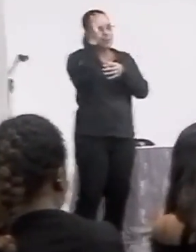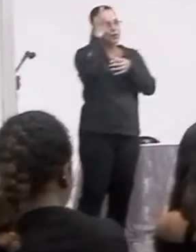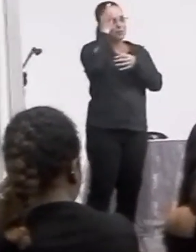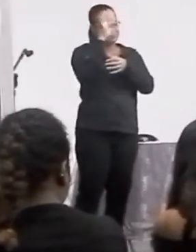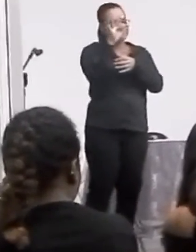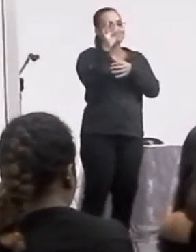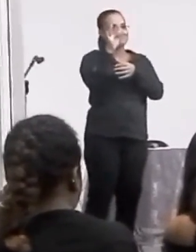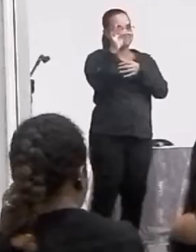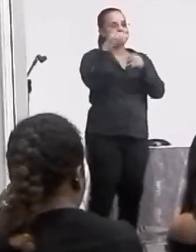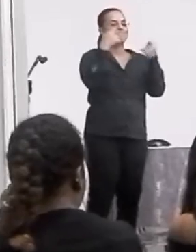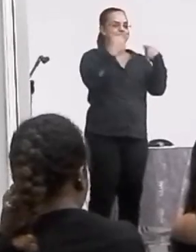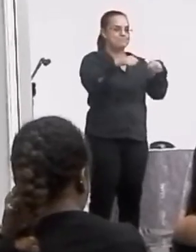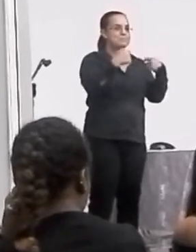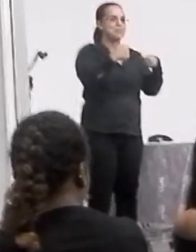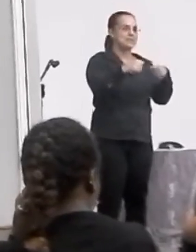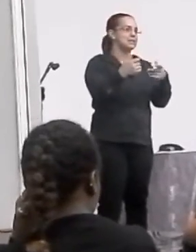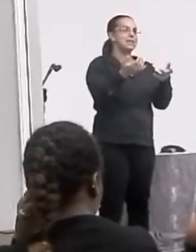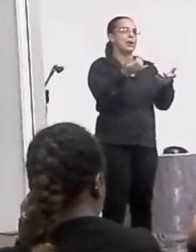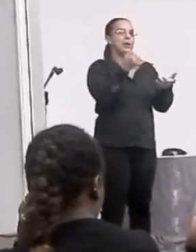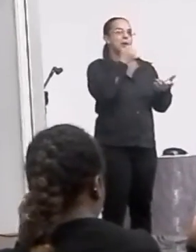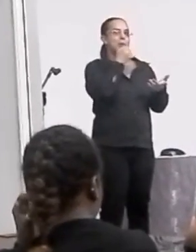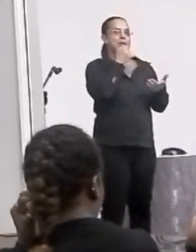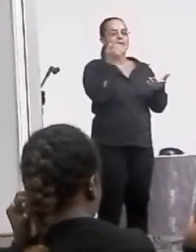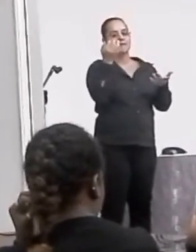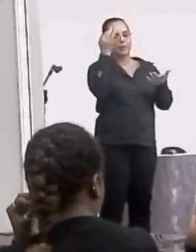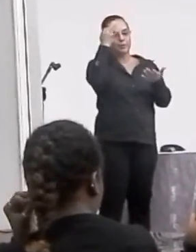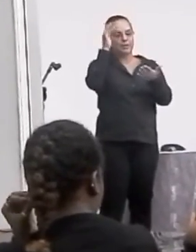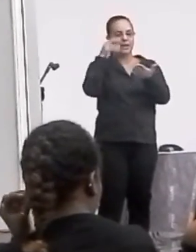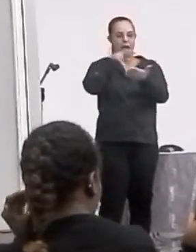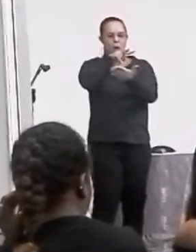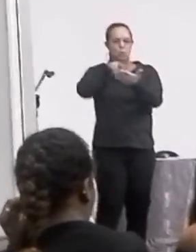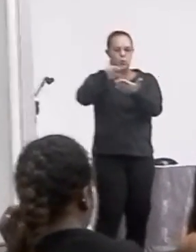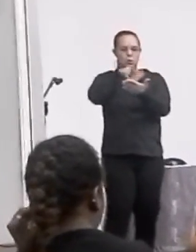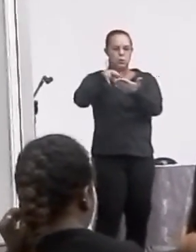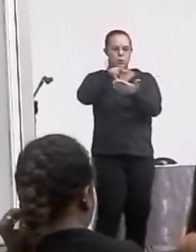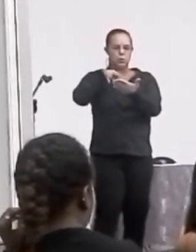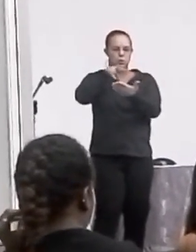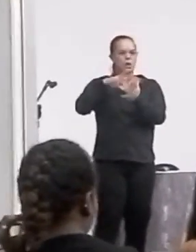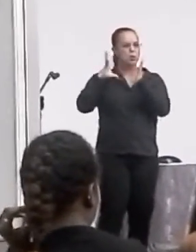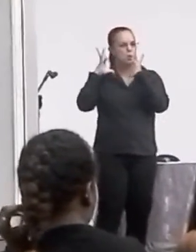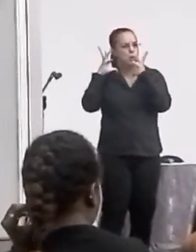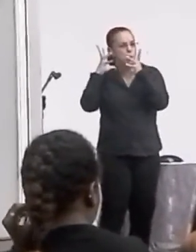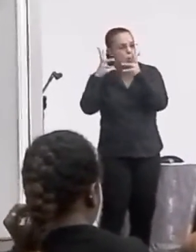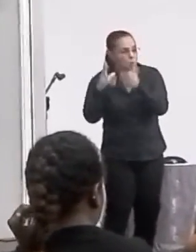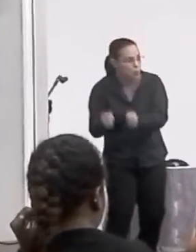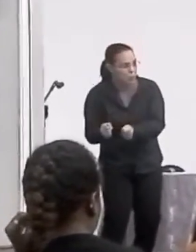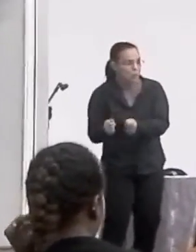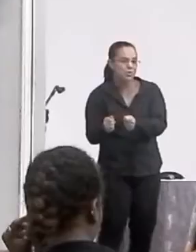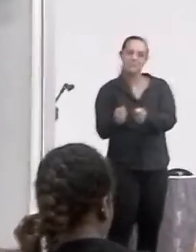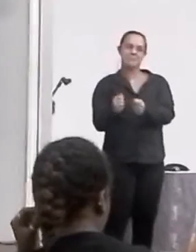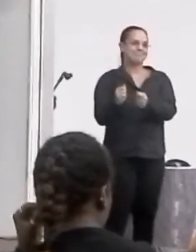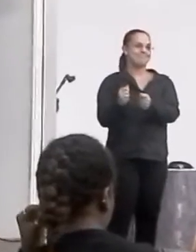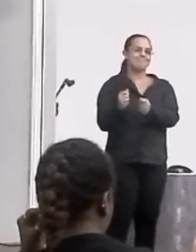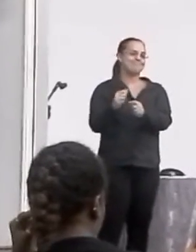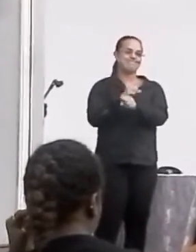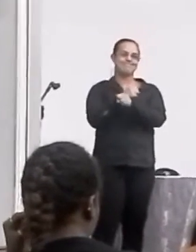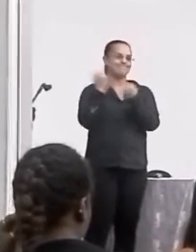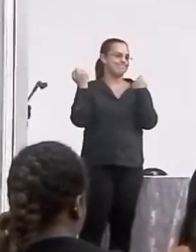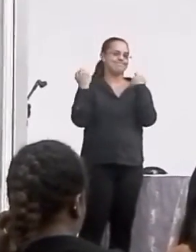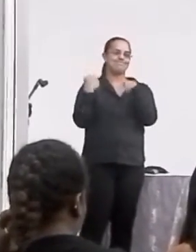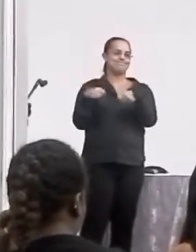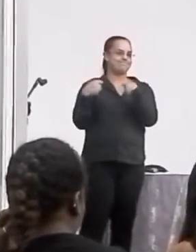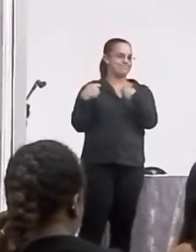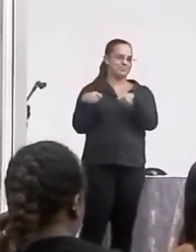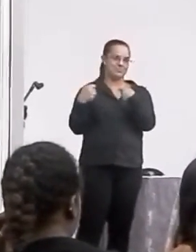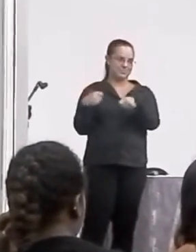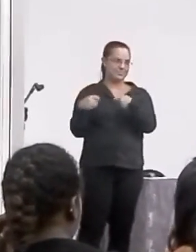Isso não quer dizer que tenha lido todos os clássicos filosóficos, mas tem uma certa tendência filosófica. Por quê?